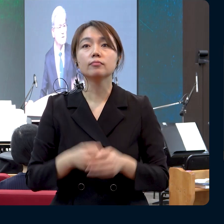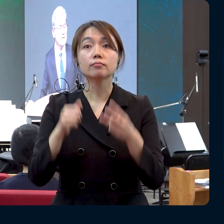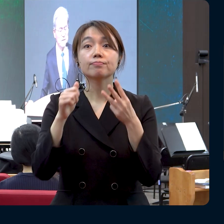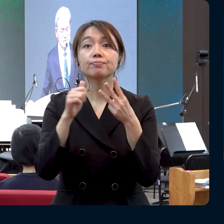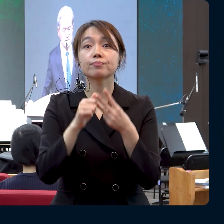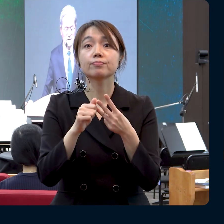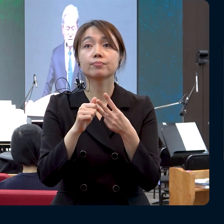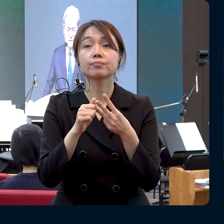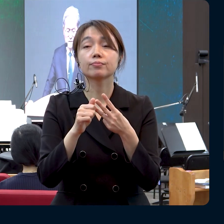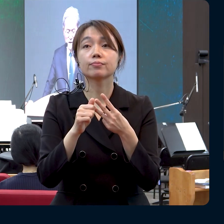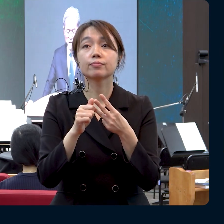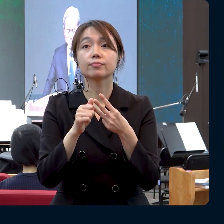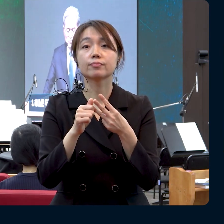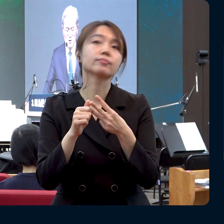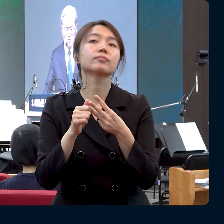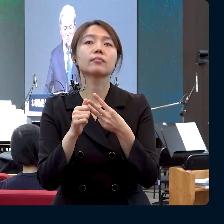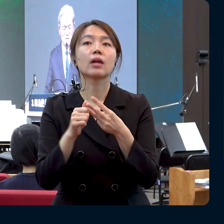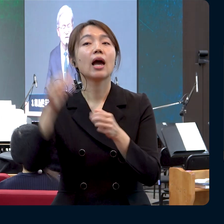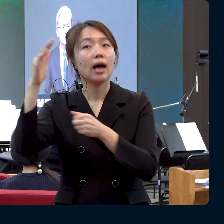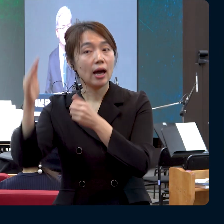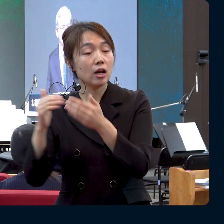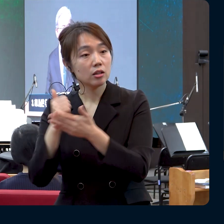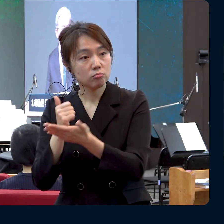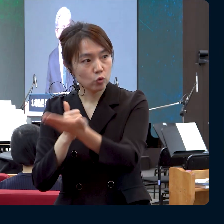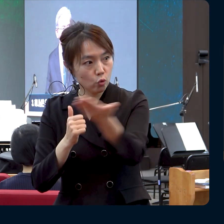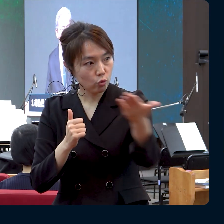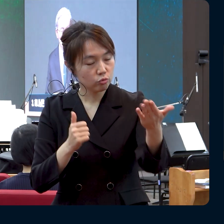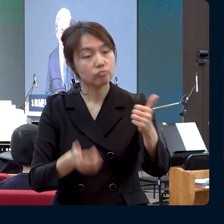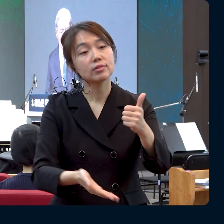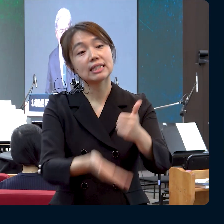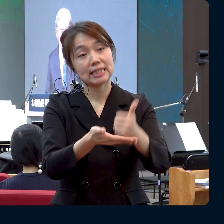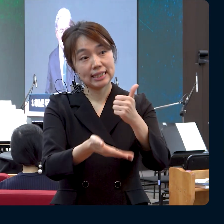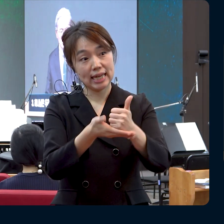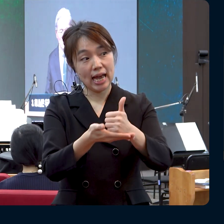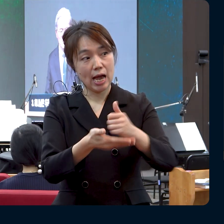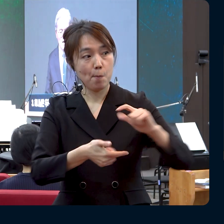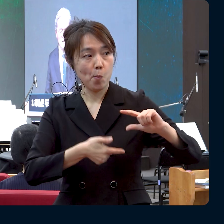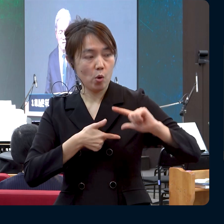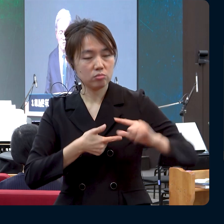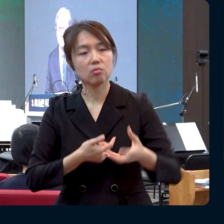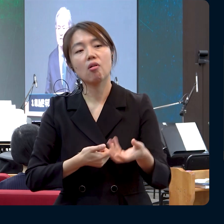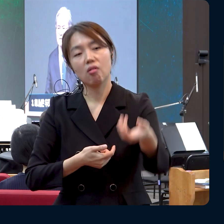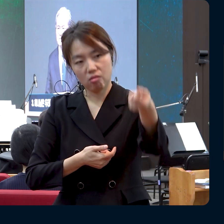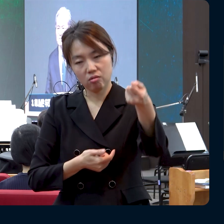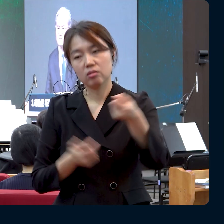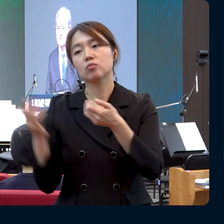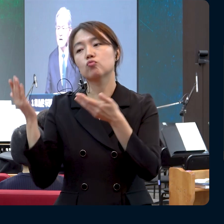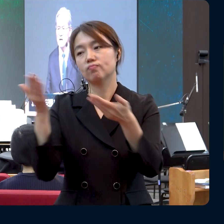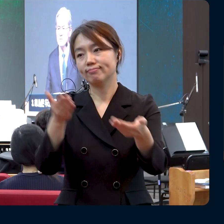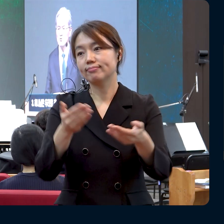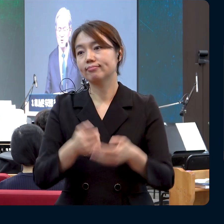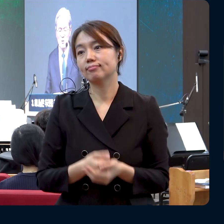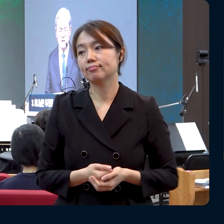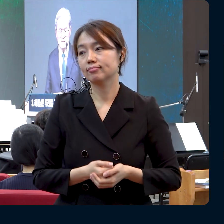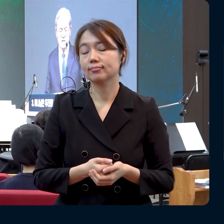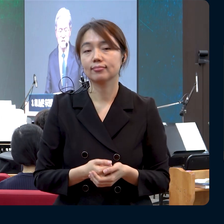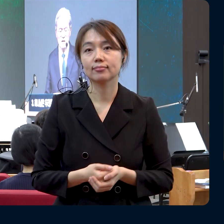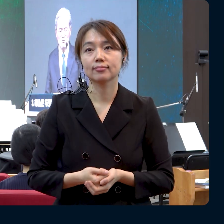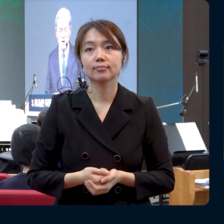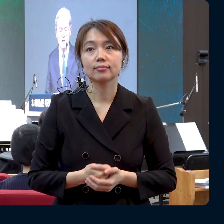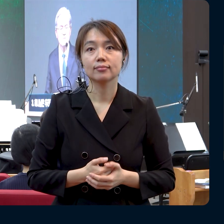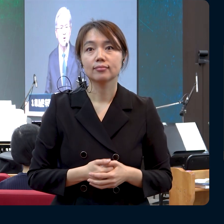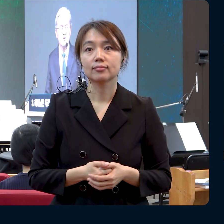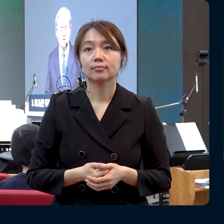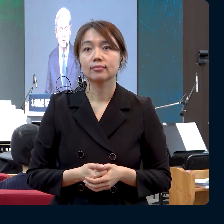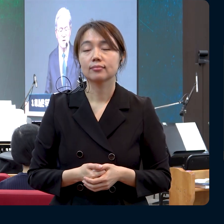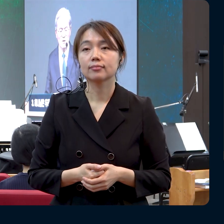세 번째, 하나님은 우리로 칭찬과 명성을 얻게 하실 것입니다. 하나님은 우리로